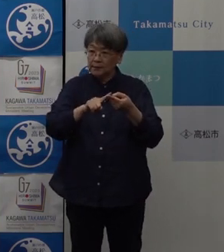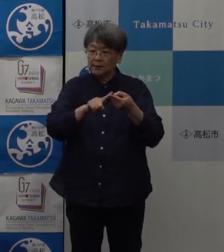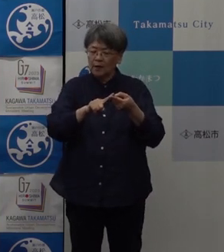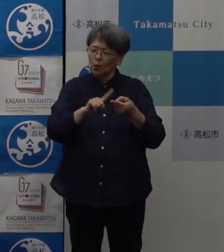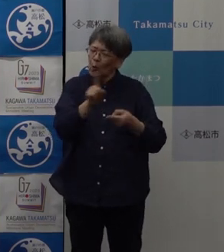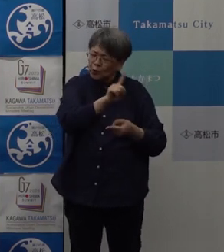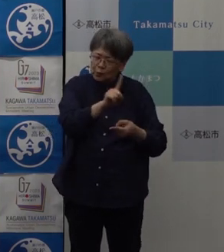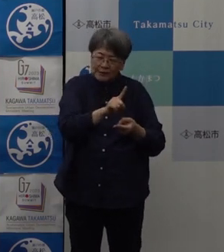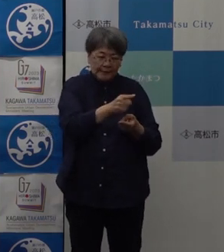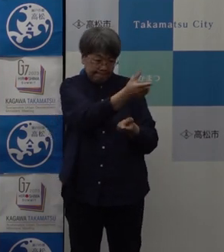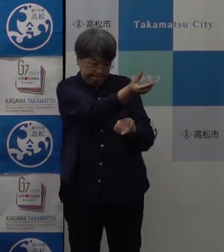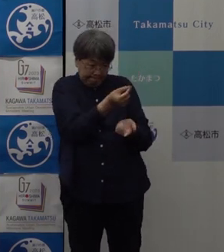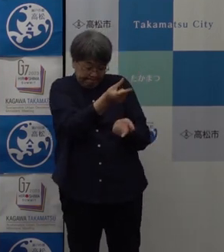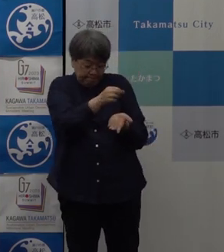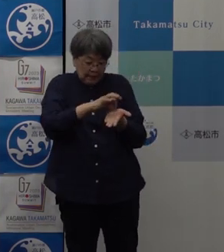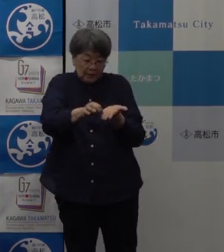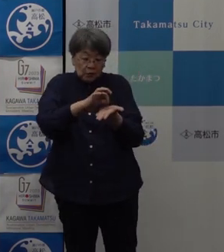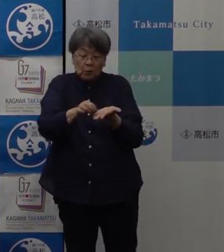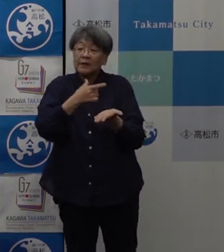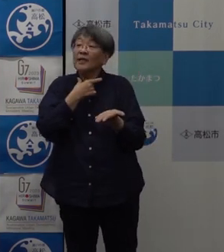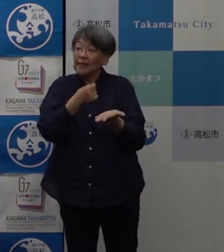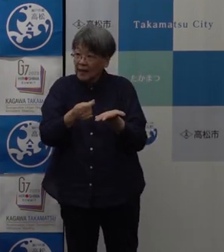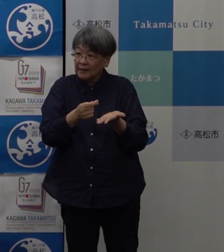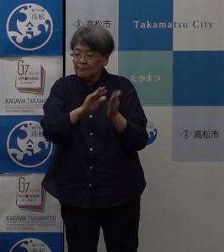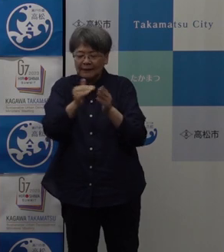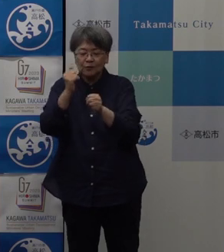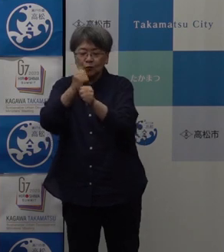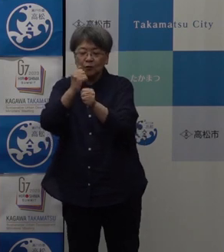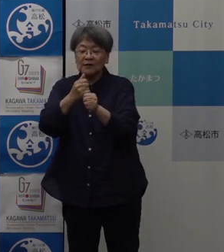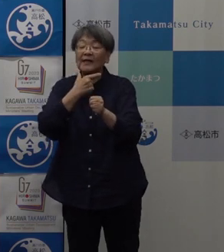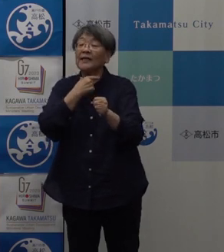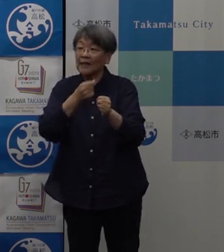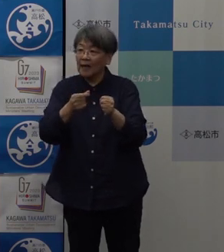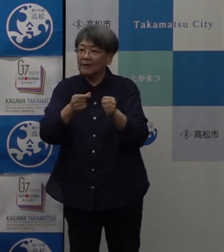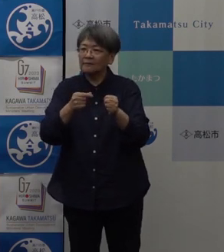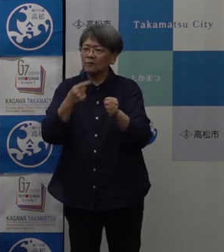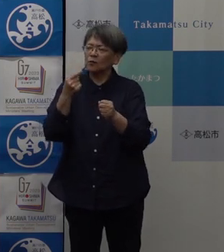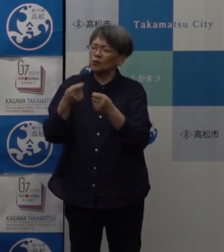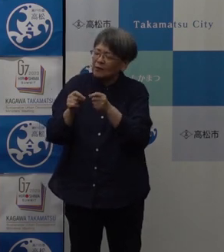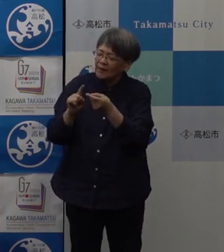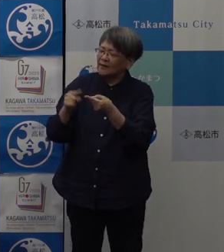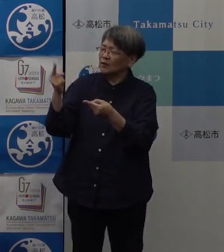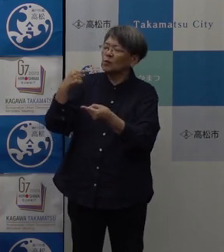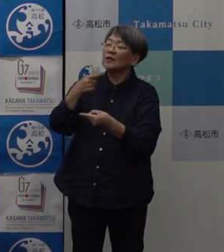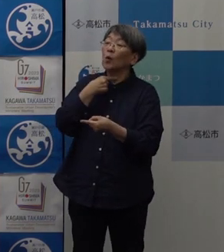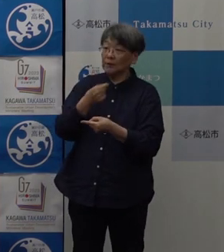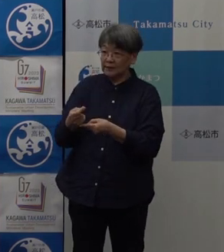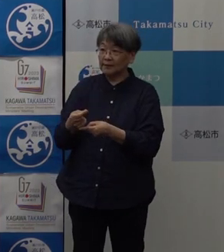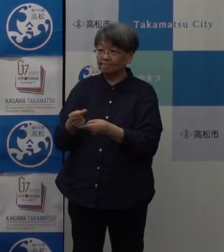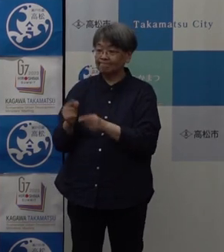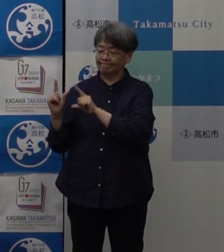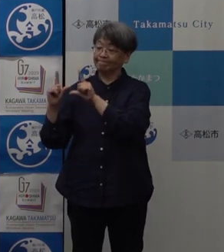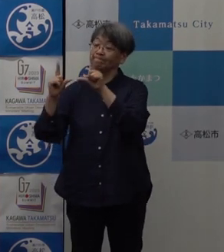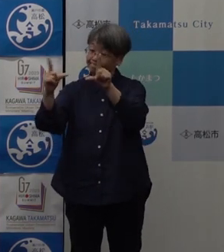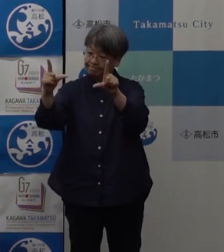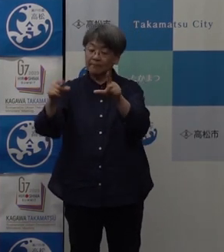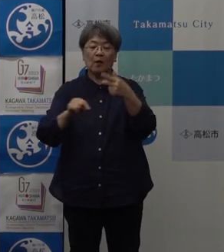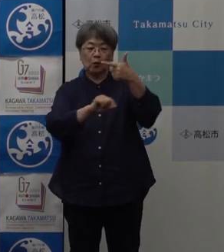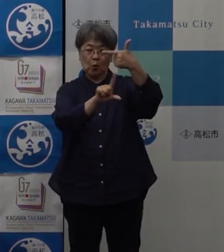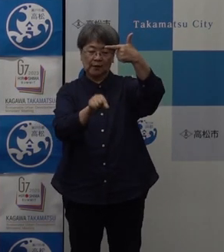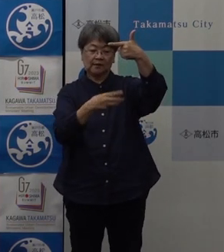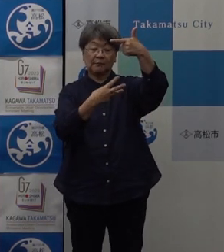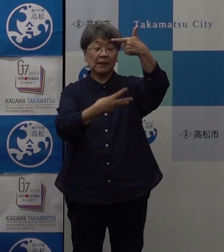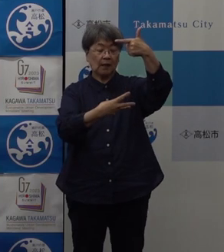活用をしていきたいだとか、あと、まあ、こういったまちづくりをしていきたいだとか、そういったところを教えていただけますでしょうか。 そうですね、この前6月3日の日